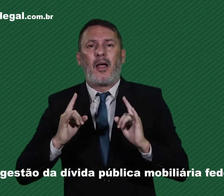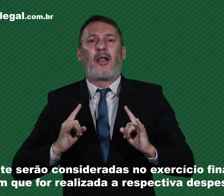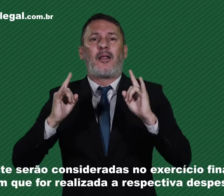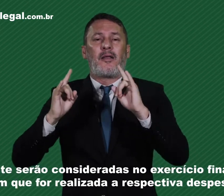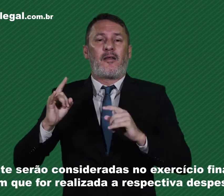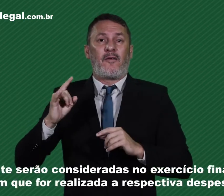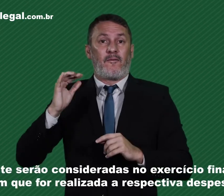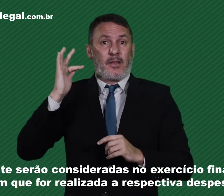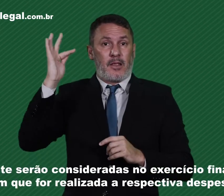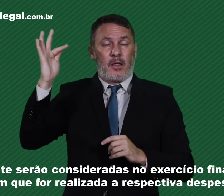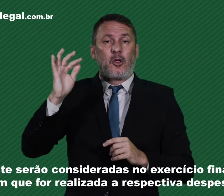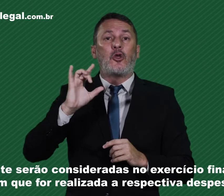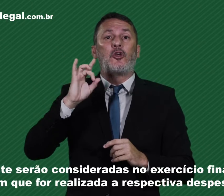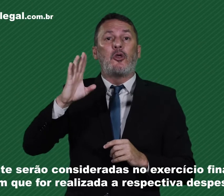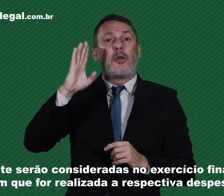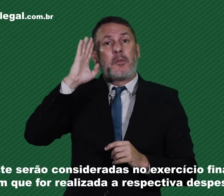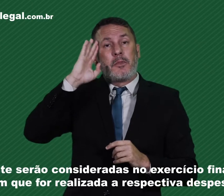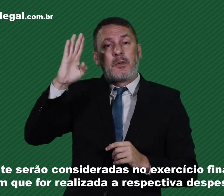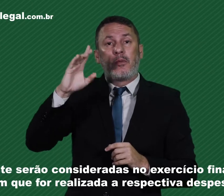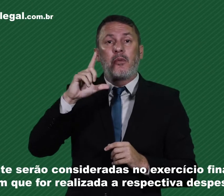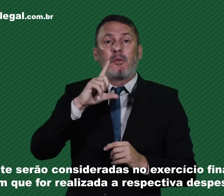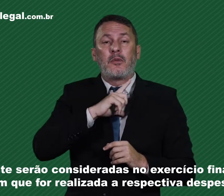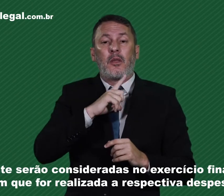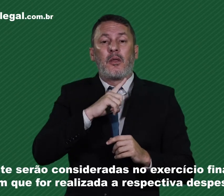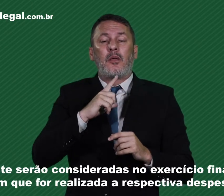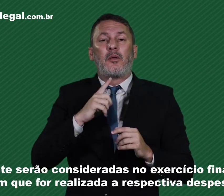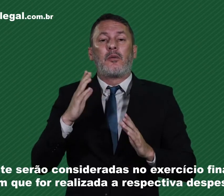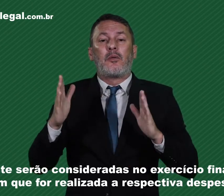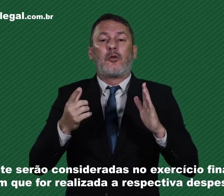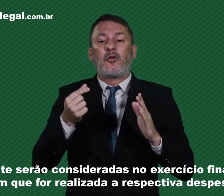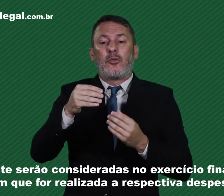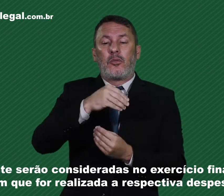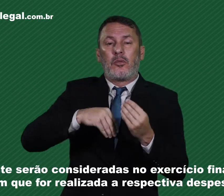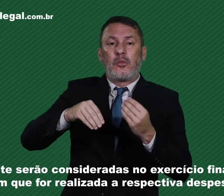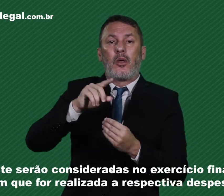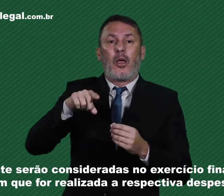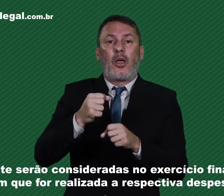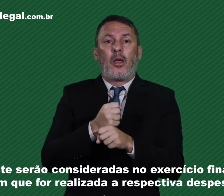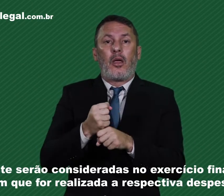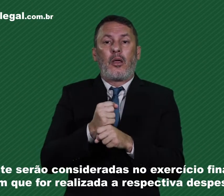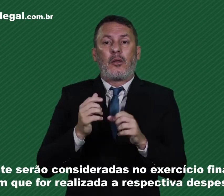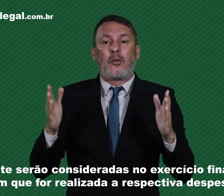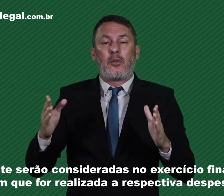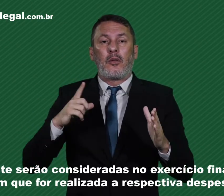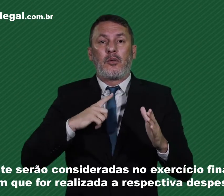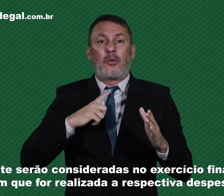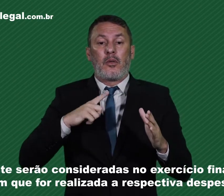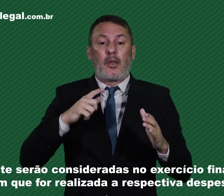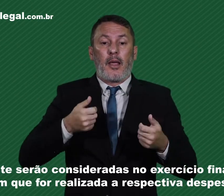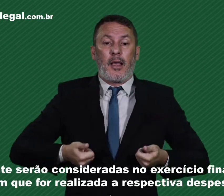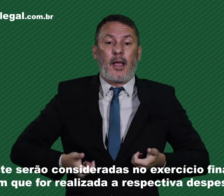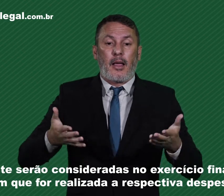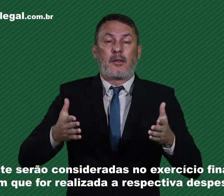somente serão consideradas no Exercício financeiro em que for realizada a respectiva